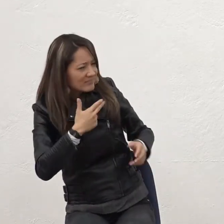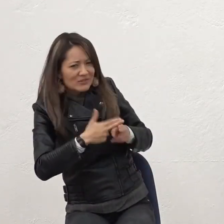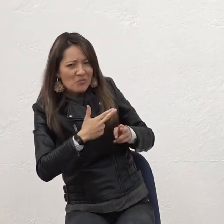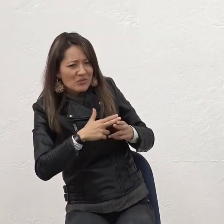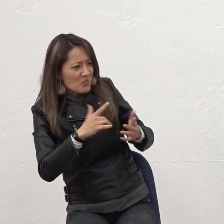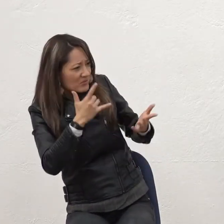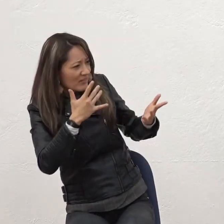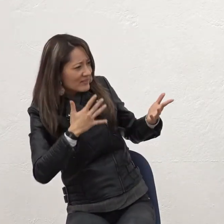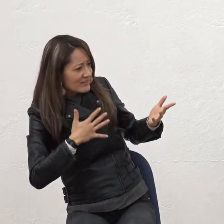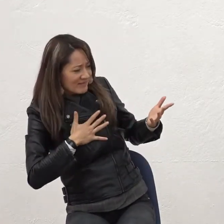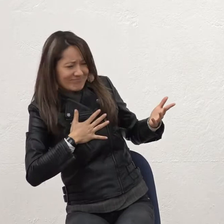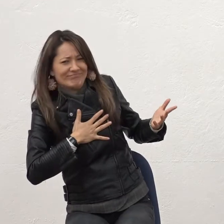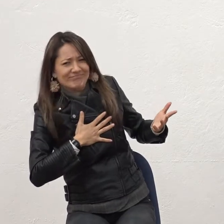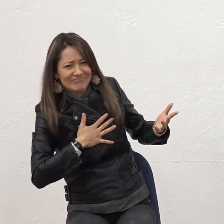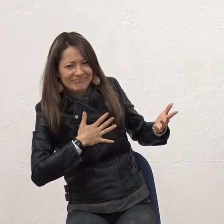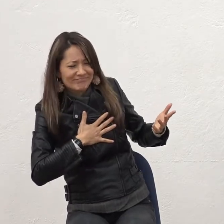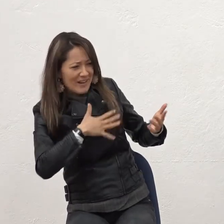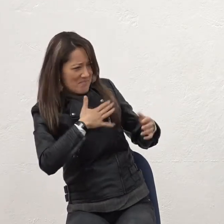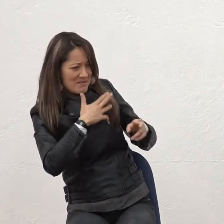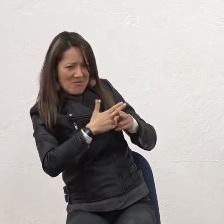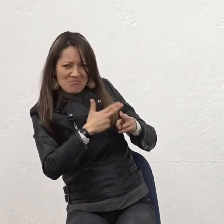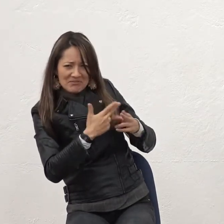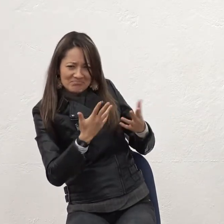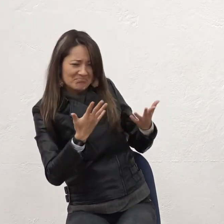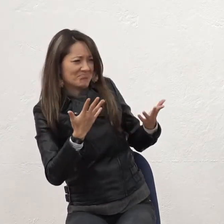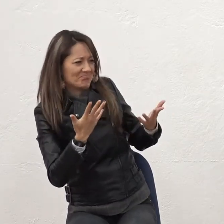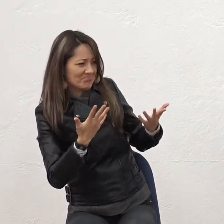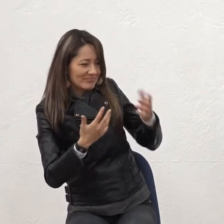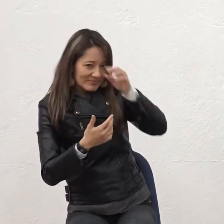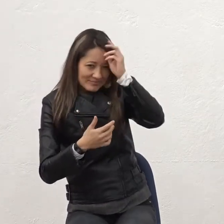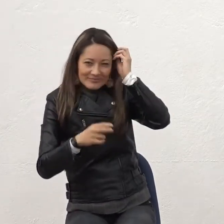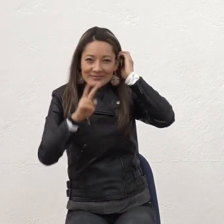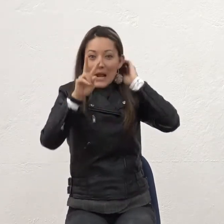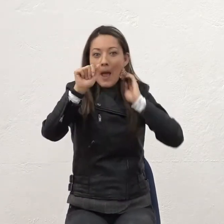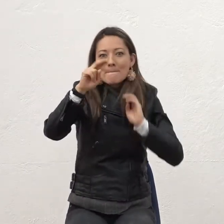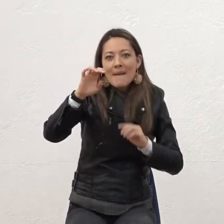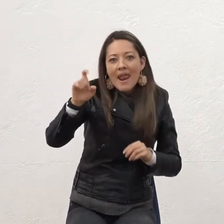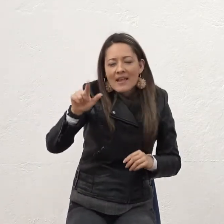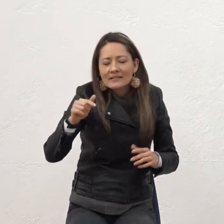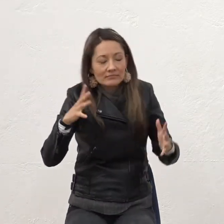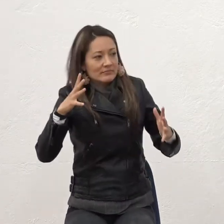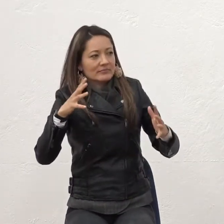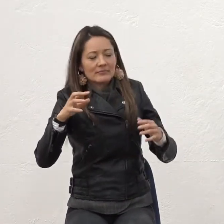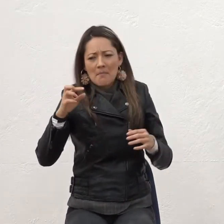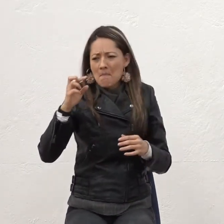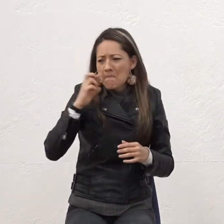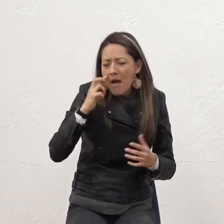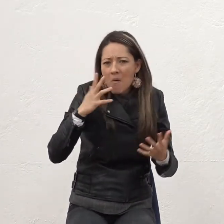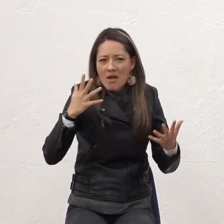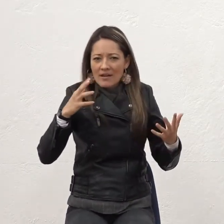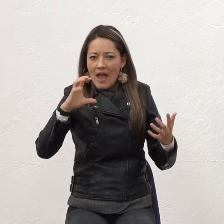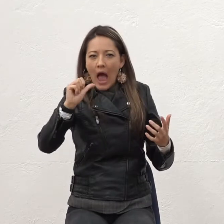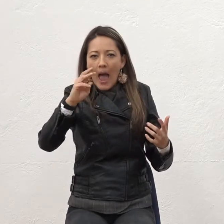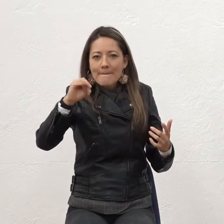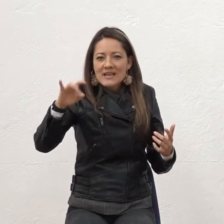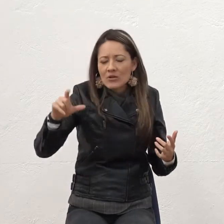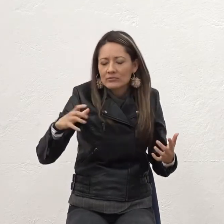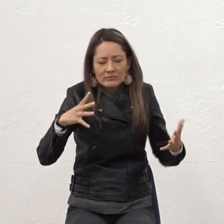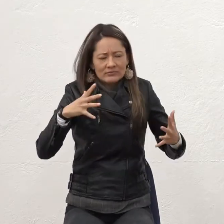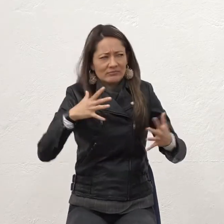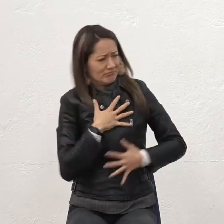conoce? Que el Señor diga tu nombre. Vanessa, Camilo, Paola, y que diga el nombre de cada